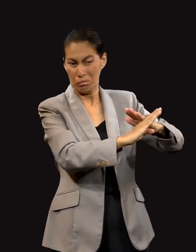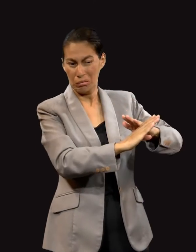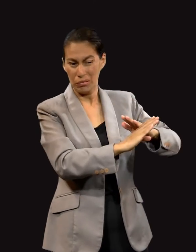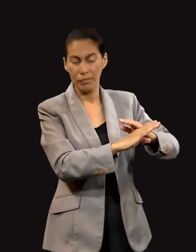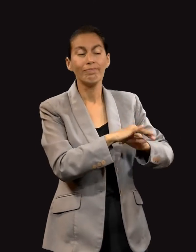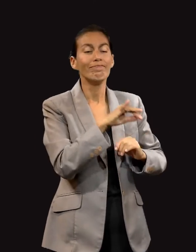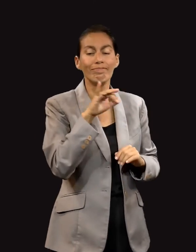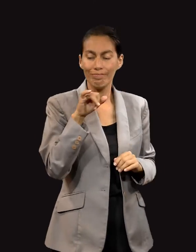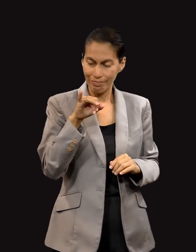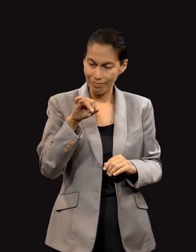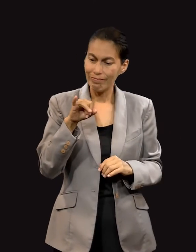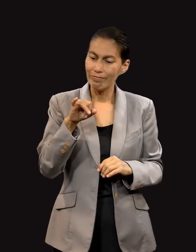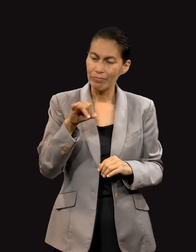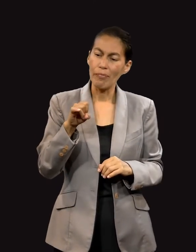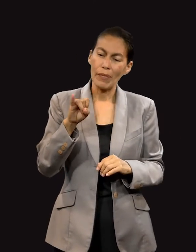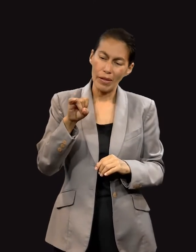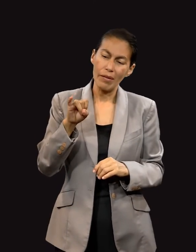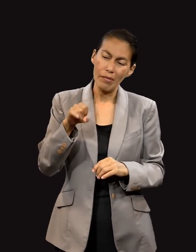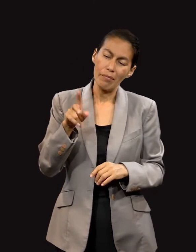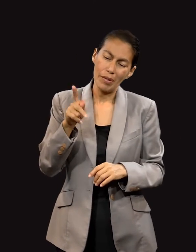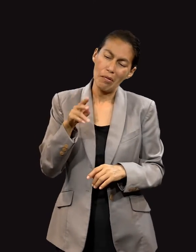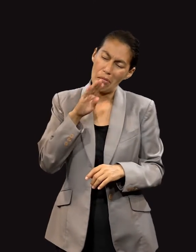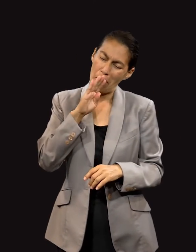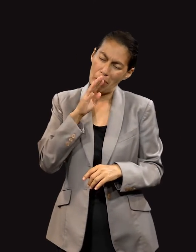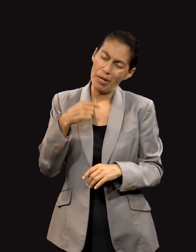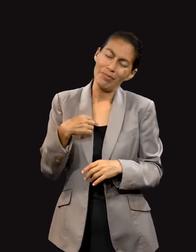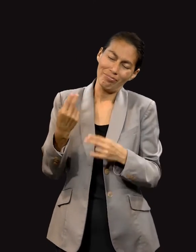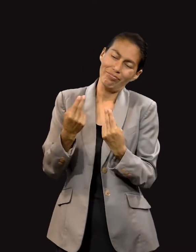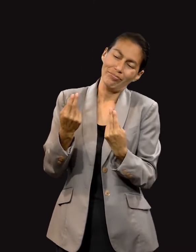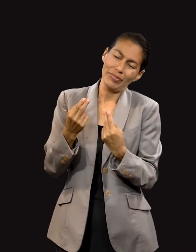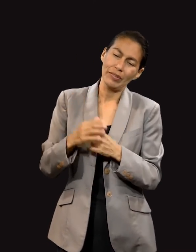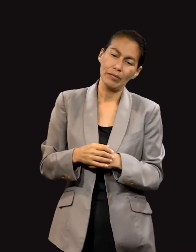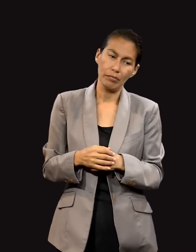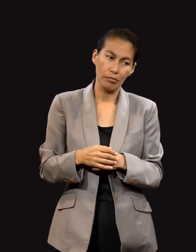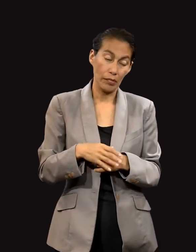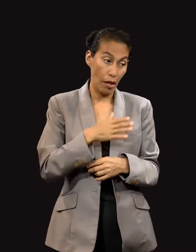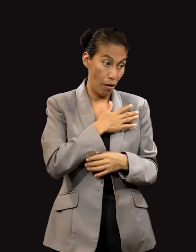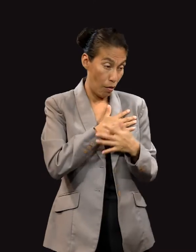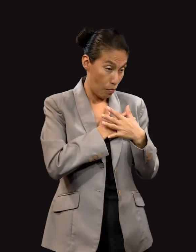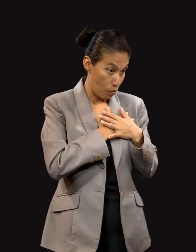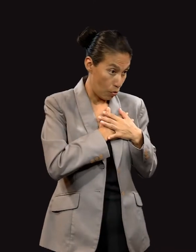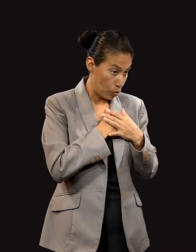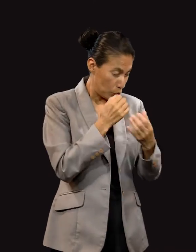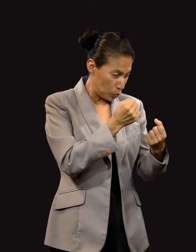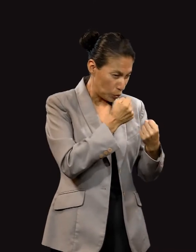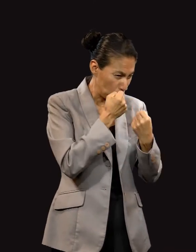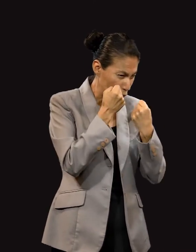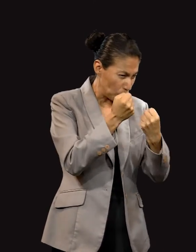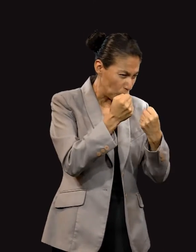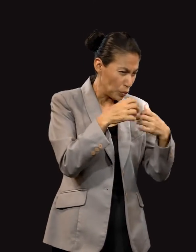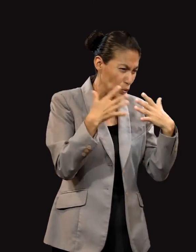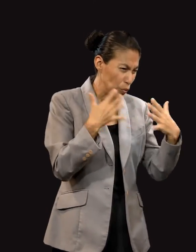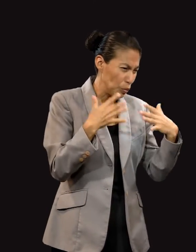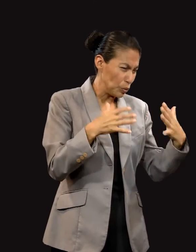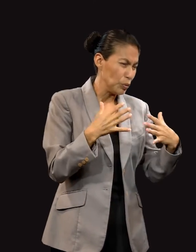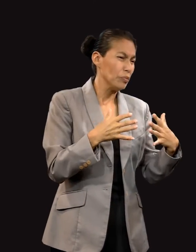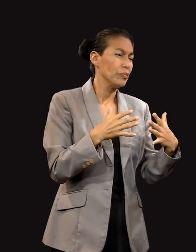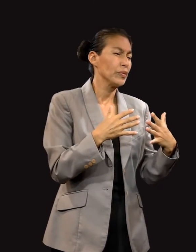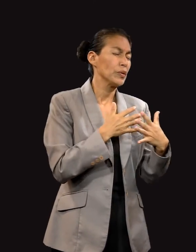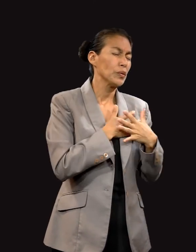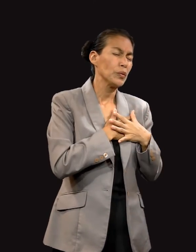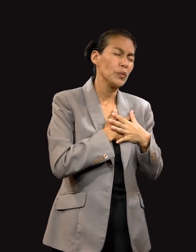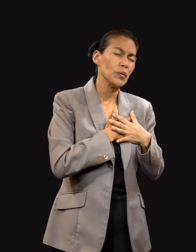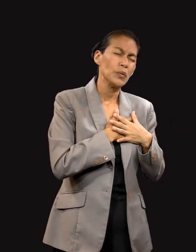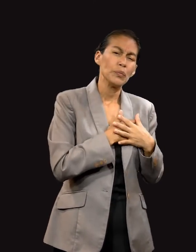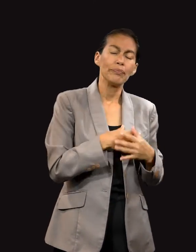desconoció como hija. Sí, pero yo necesitaba a mi mamá. El poder del amor. El poder del